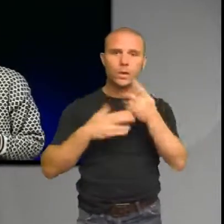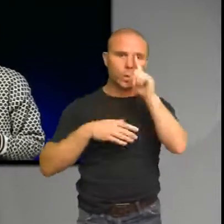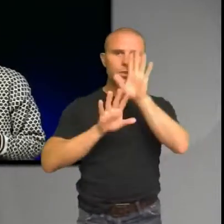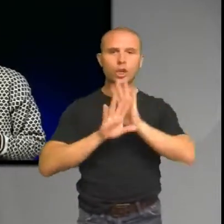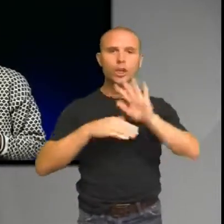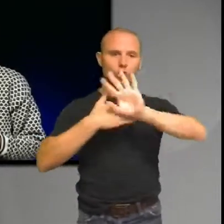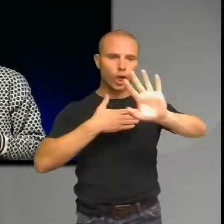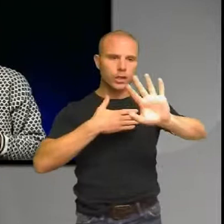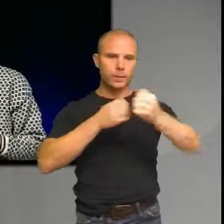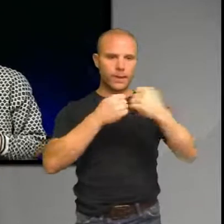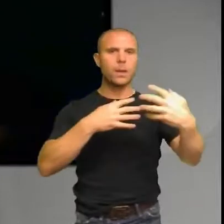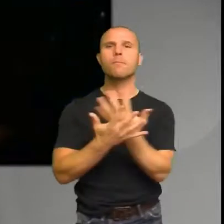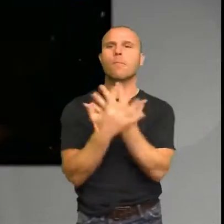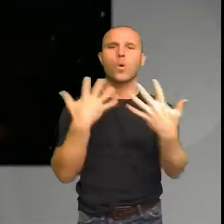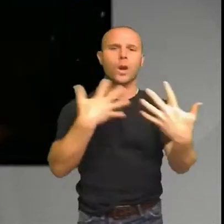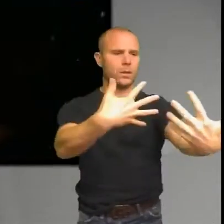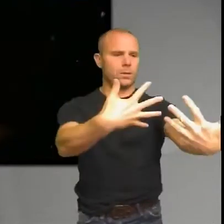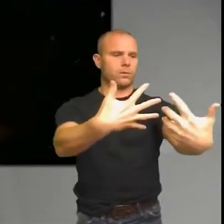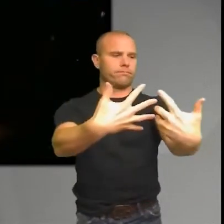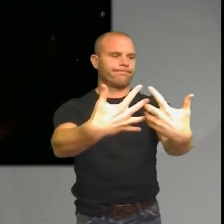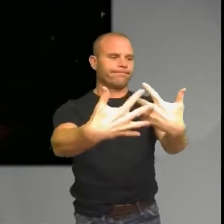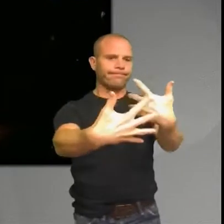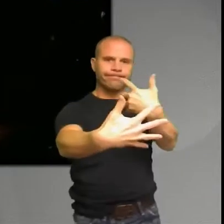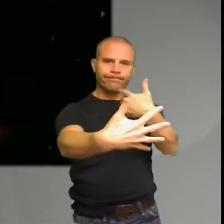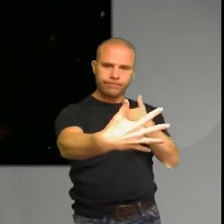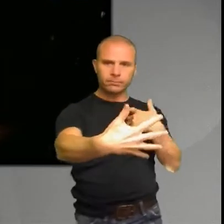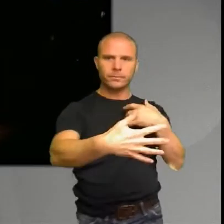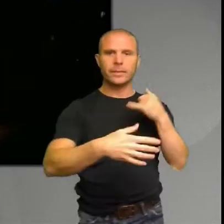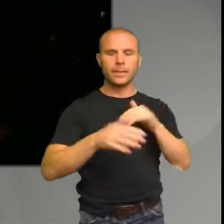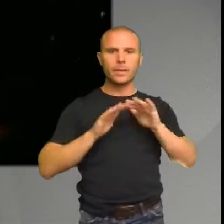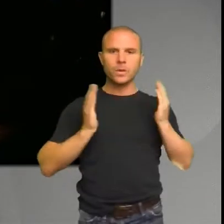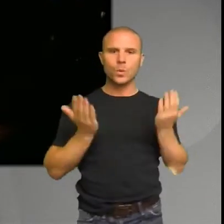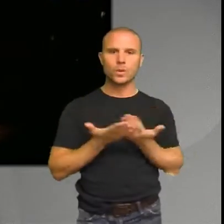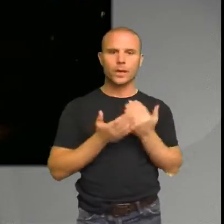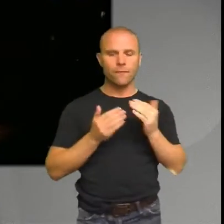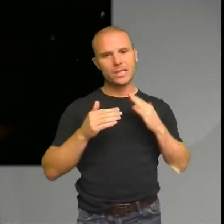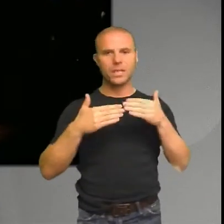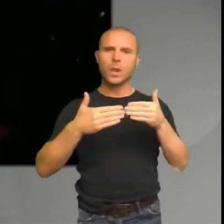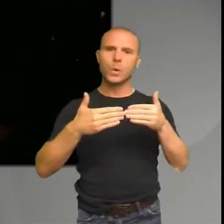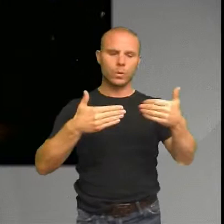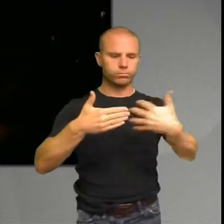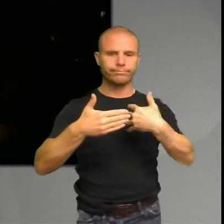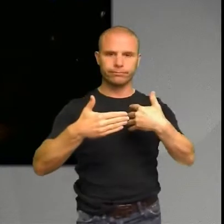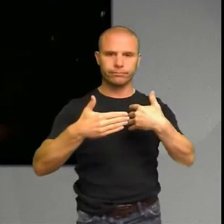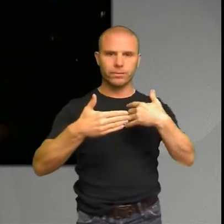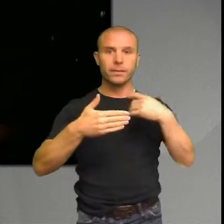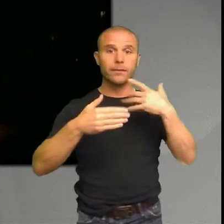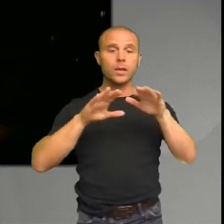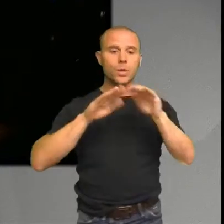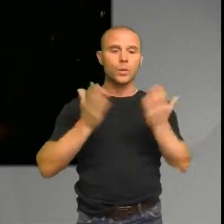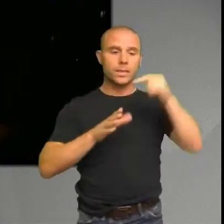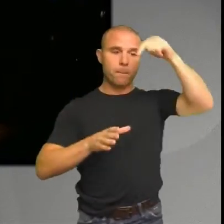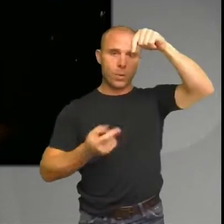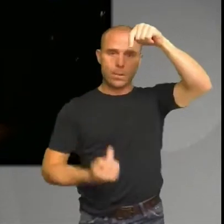så tränger det mer eller mindre mängd av elektromagnetiska partiklar genom luckor i skölden ovanför jordens poler som